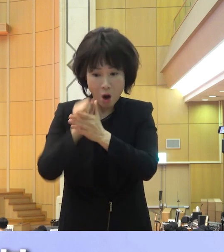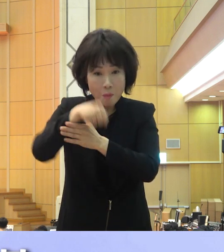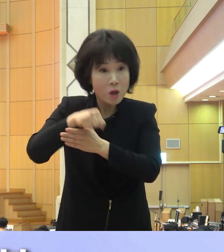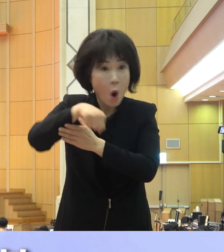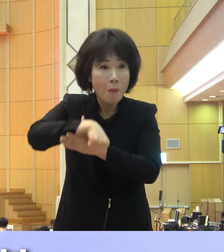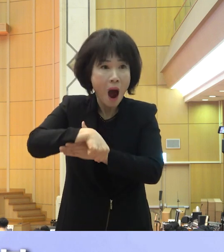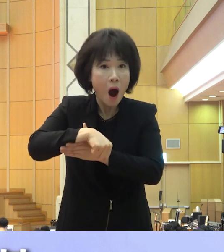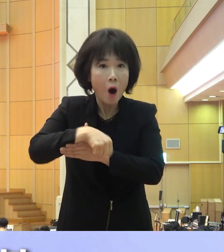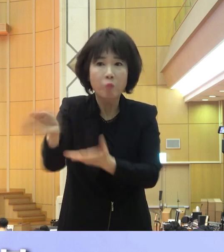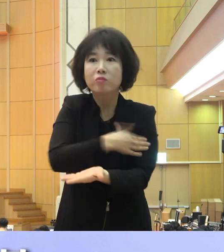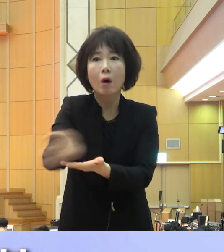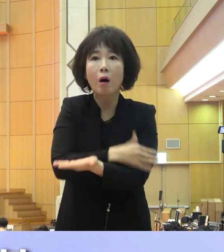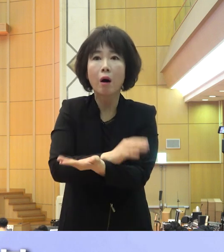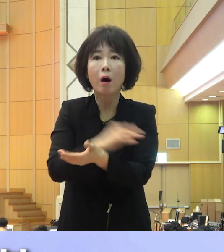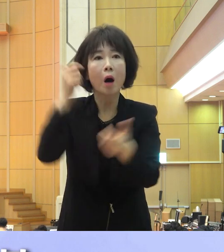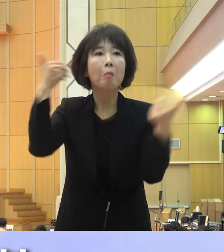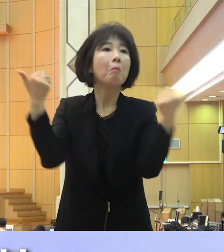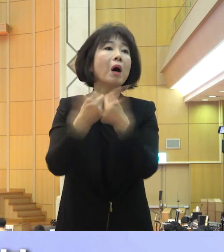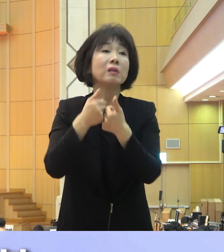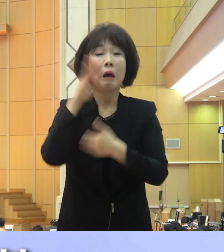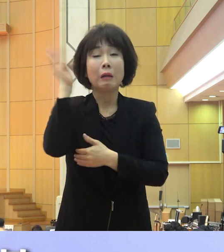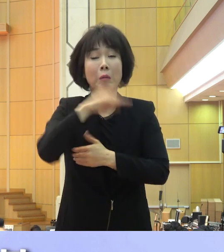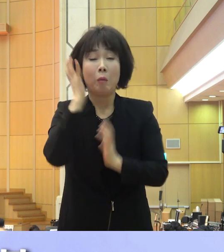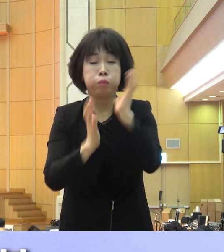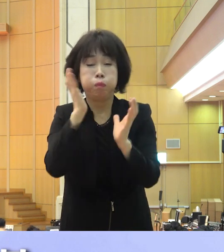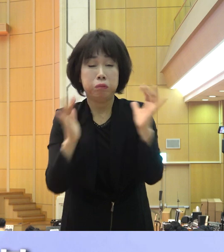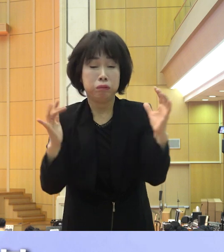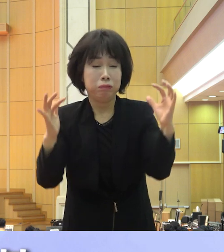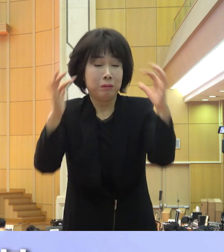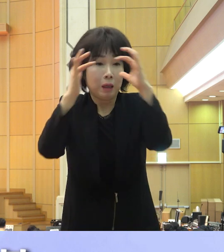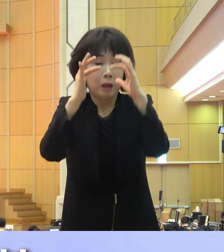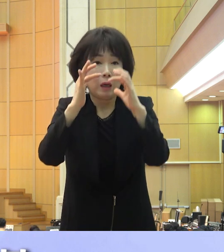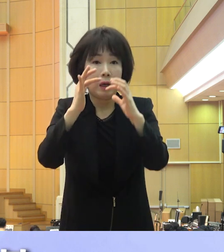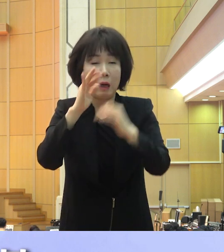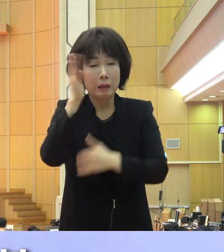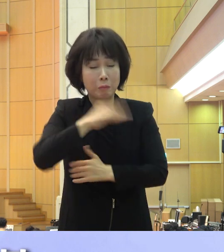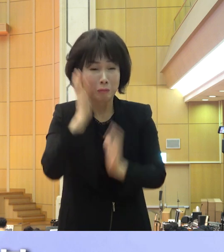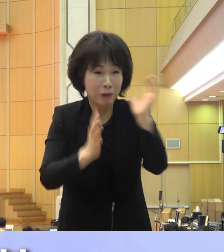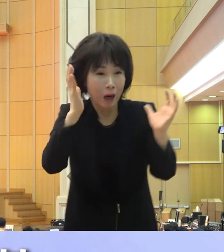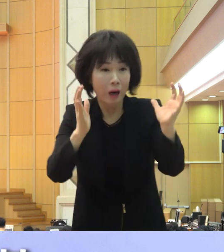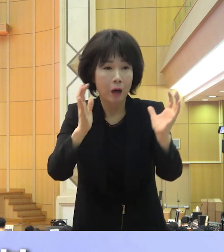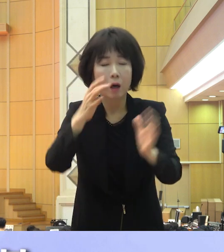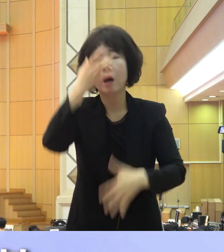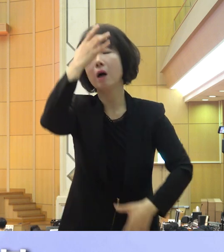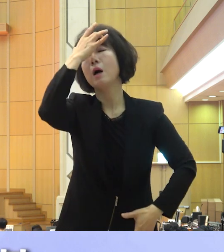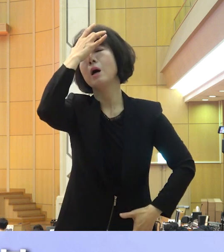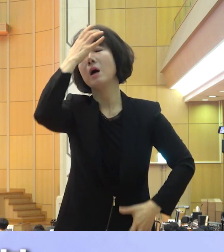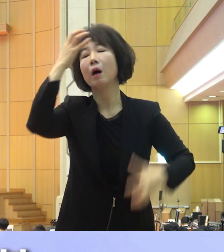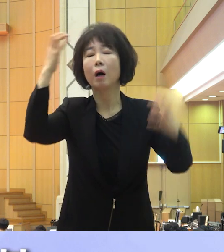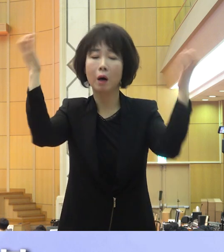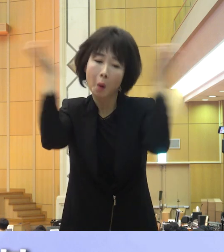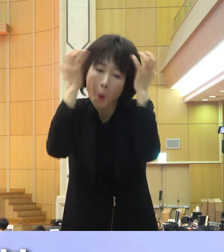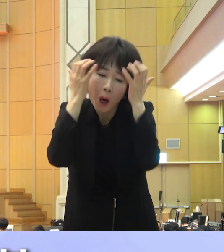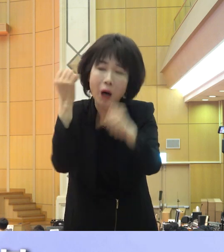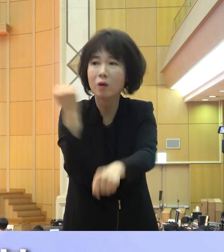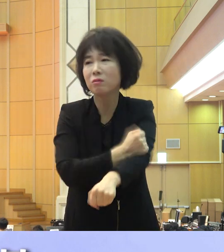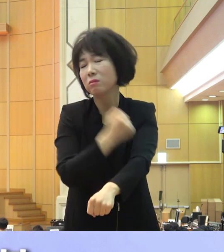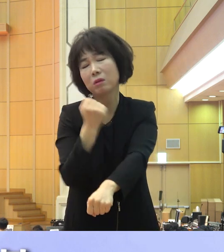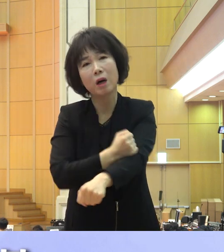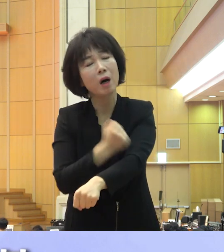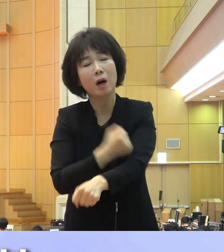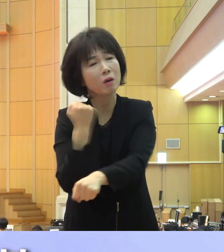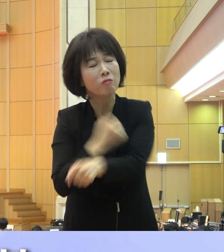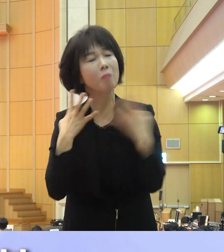농사는 잘 되지 아니하고 엉겅퀴와 가시덤불만 무성하고 이마에 땀을 흘리고 수고를